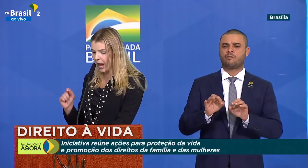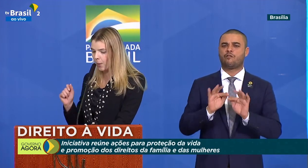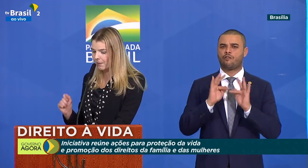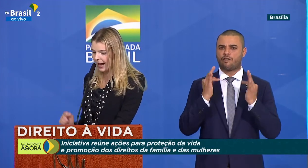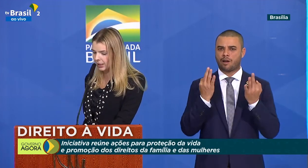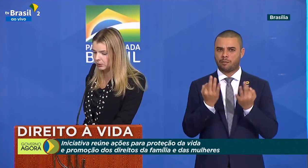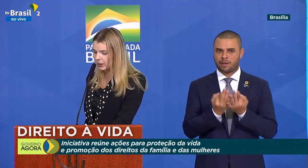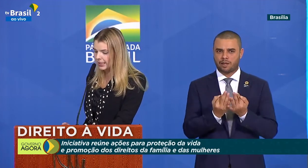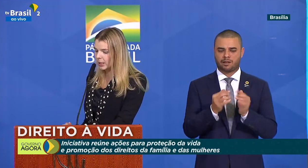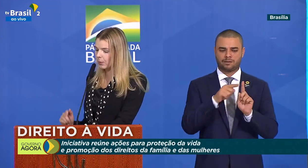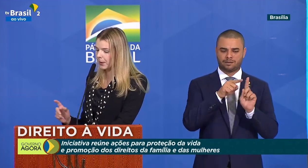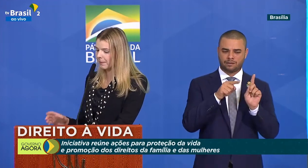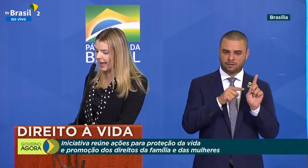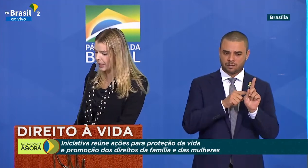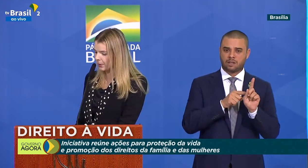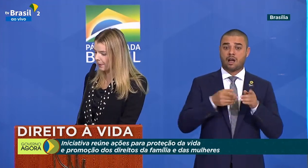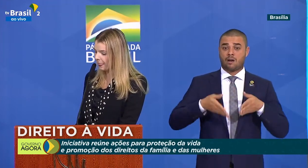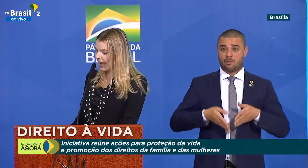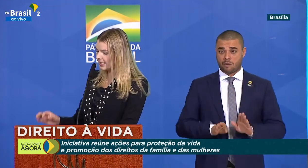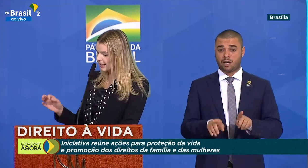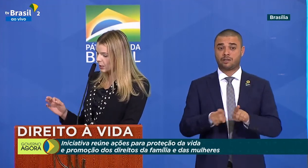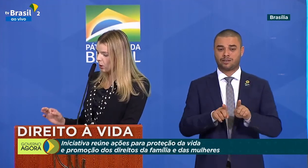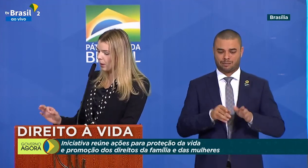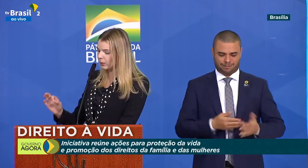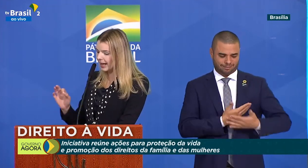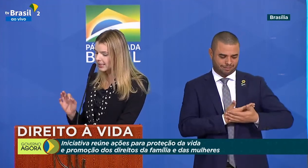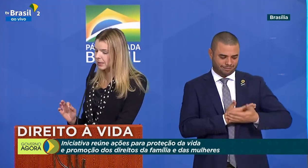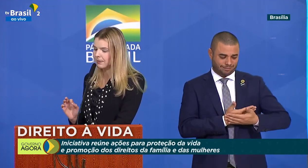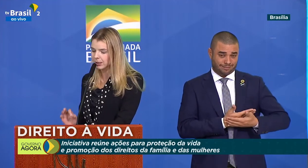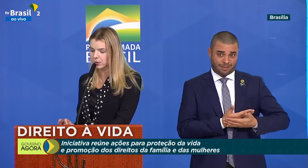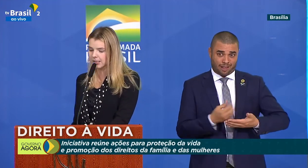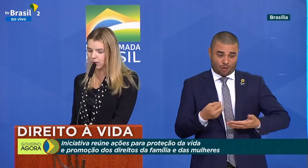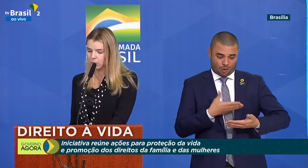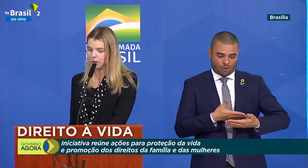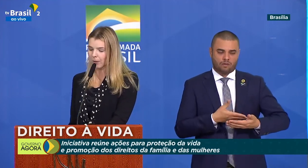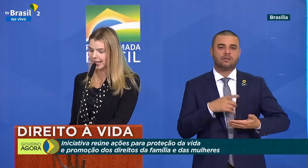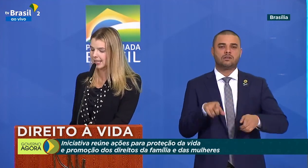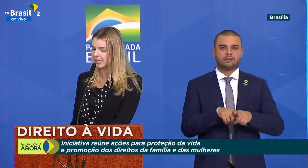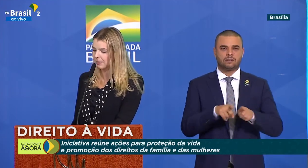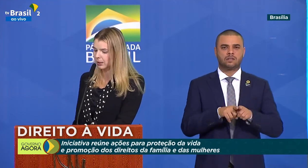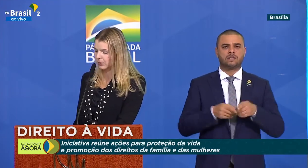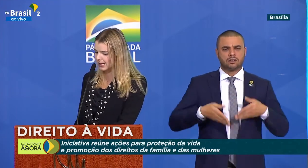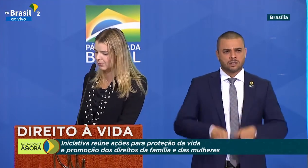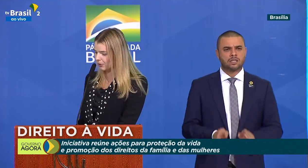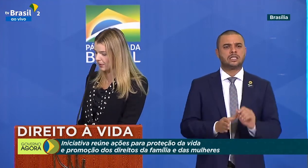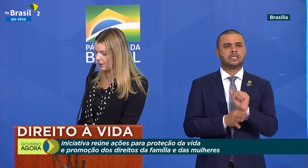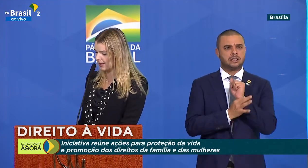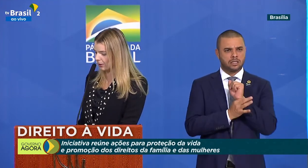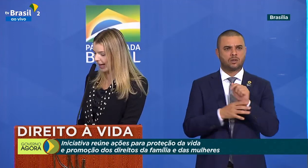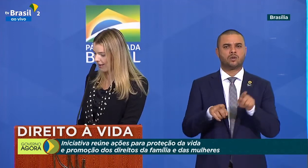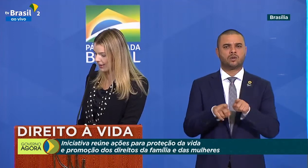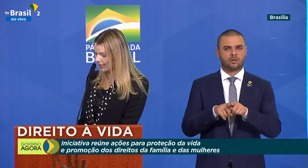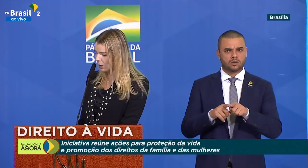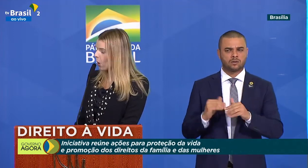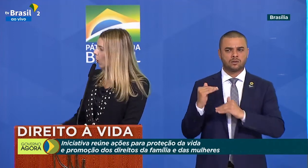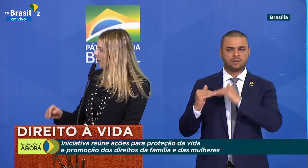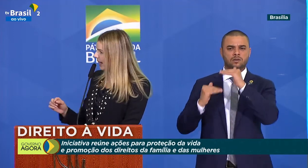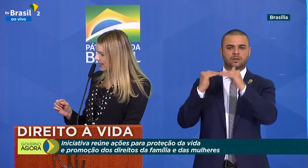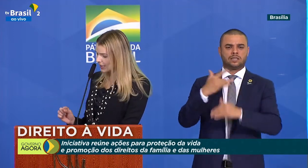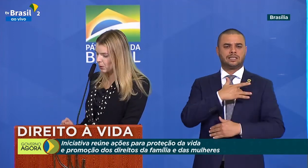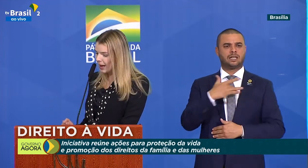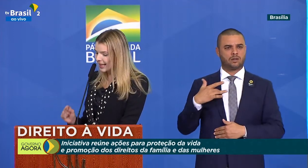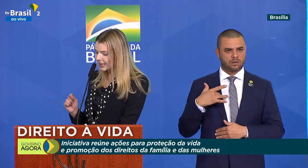gestação ao parto e ao puerpério assim como ao Nascimento segure ao crescimento e desenvolvimento saudáveis